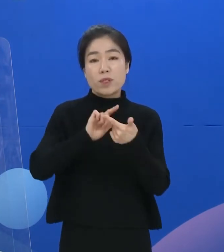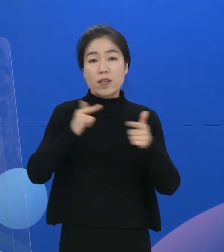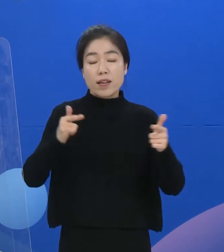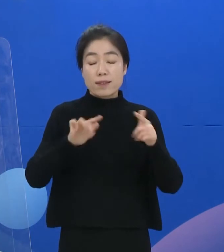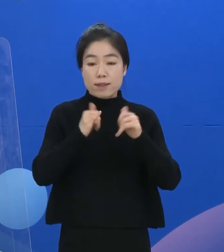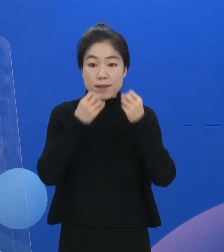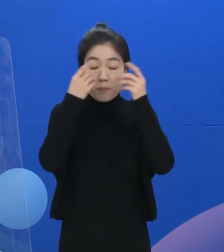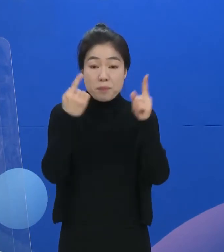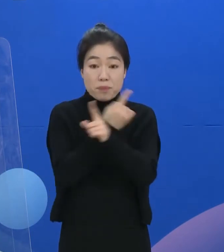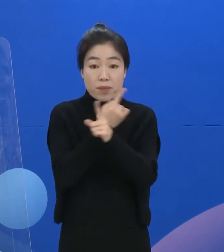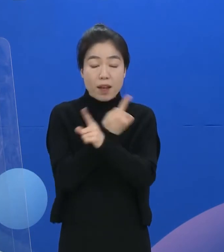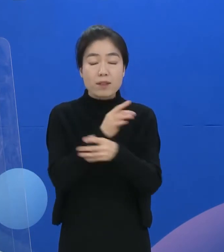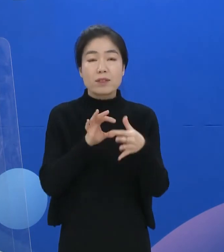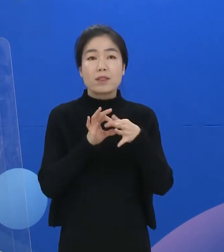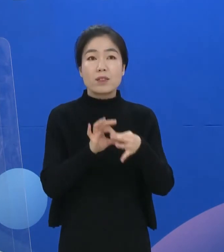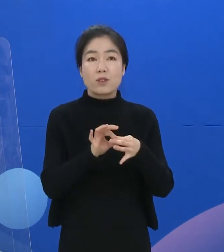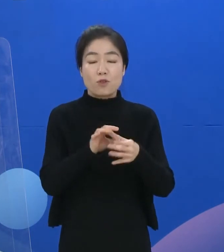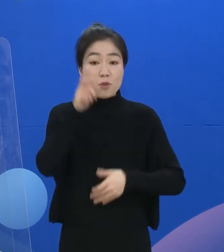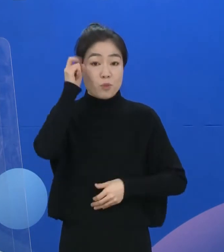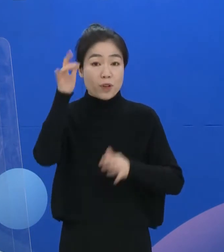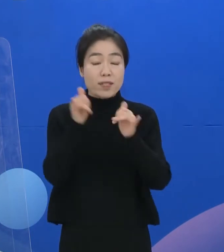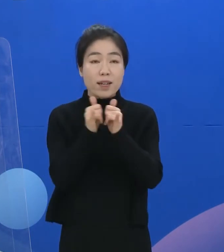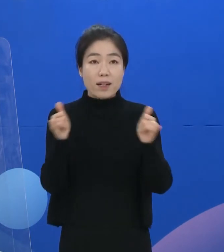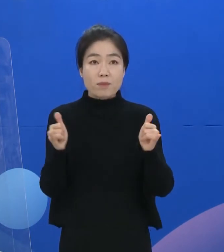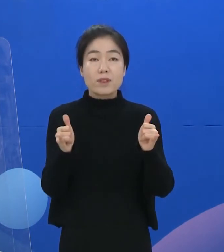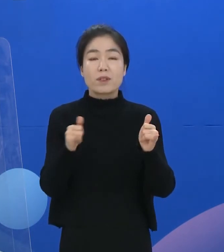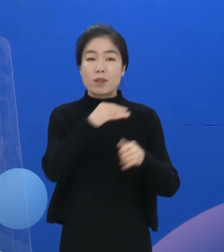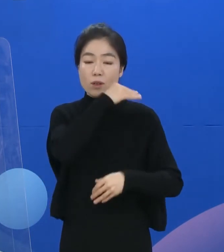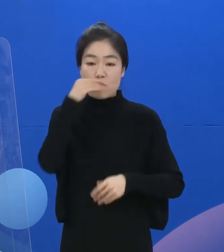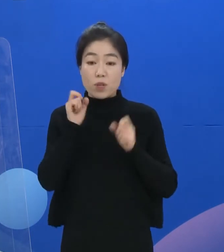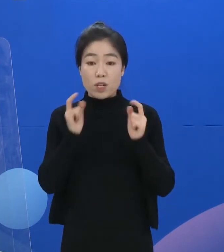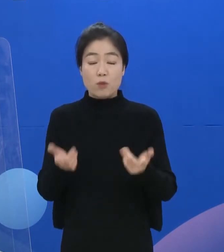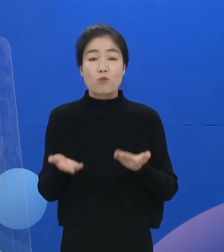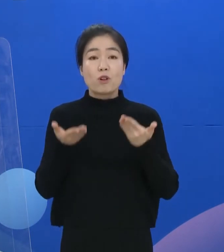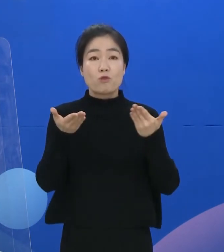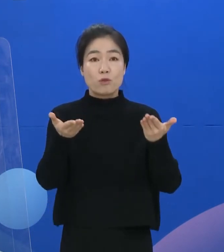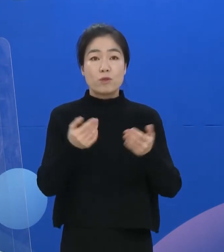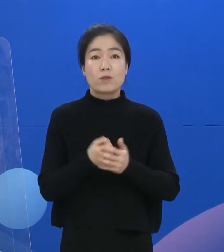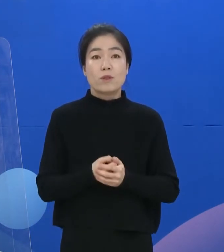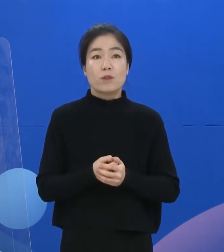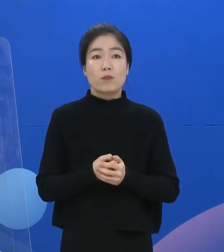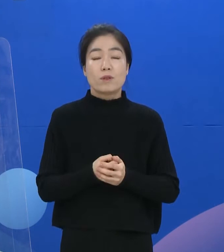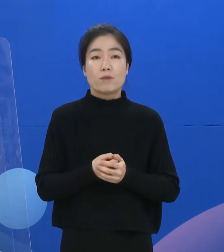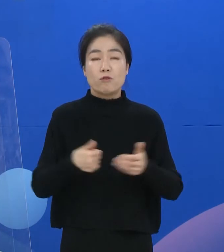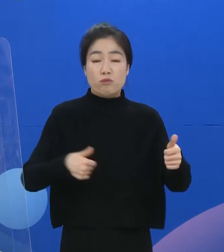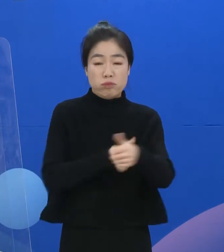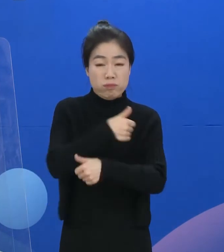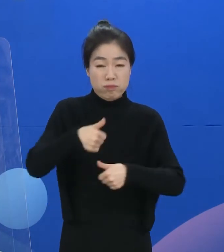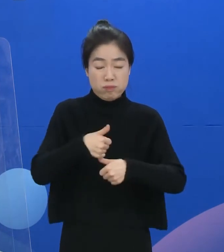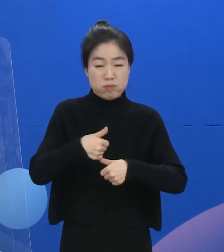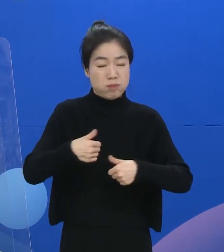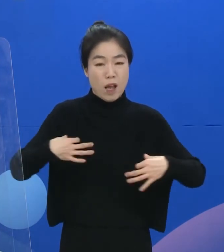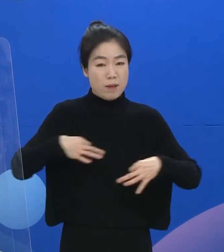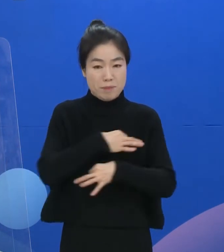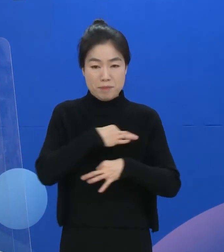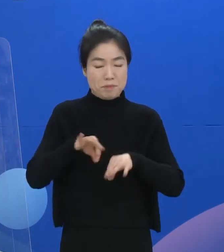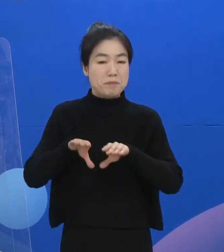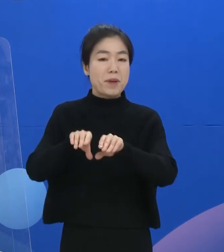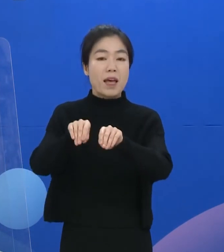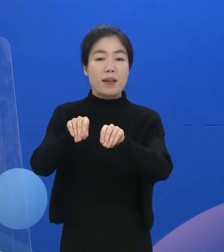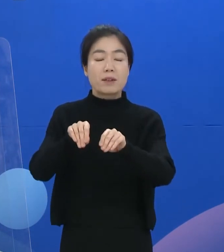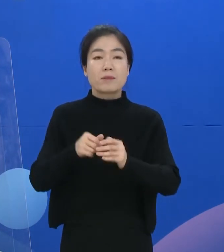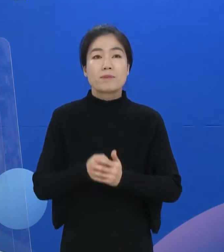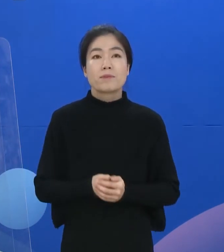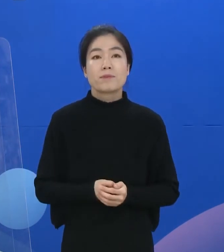구축했습니다 공공기관 직원의 통합채용 등 인사 혁신을 통해 유능한 인재들에게